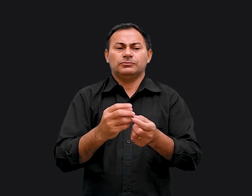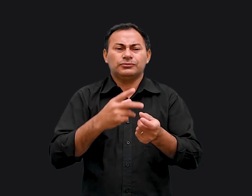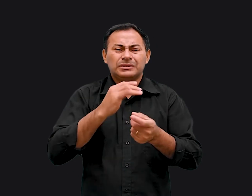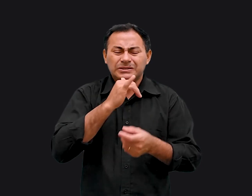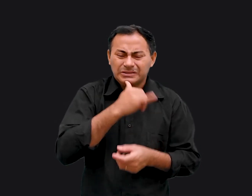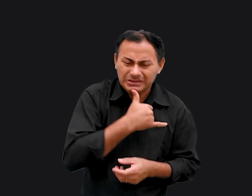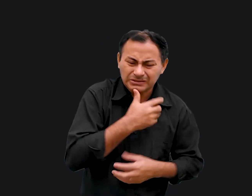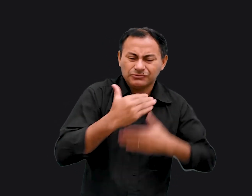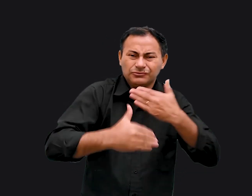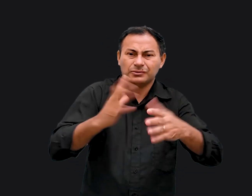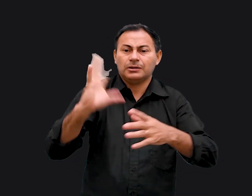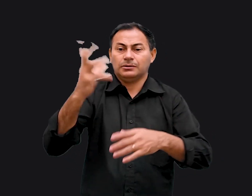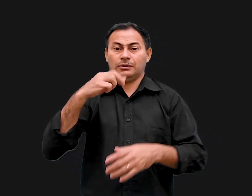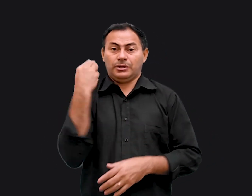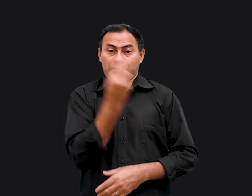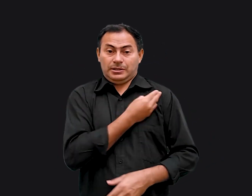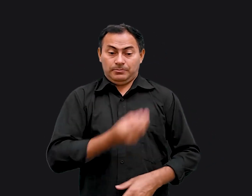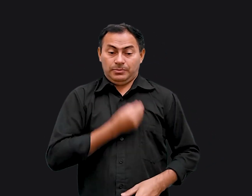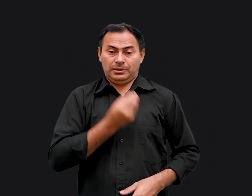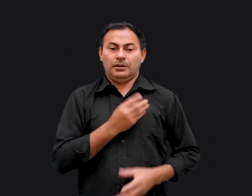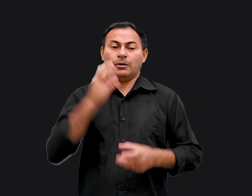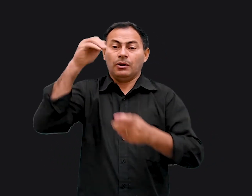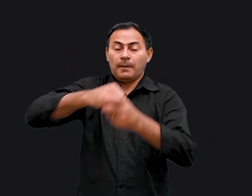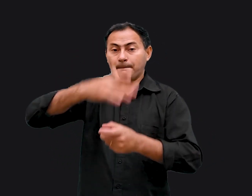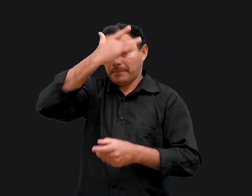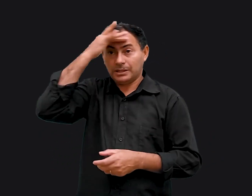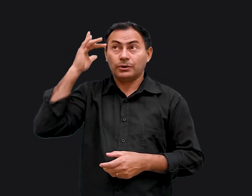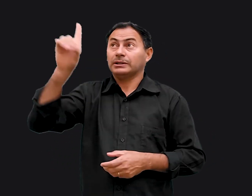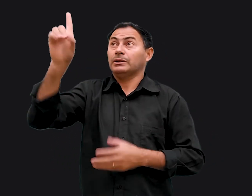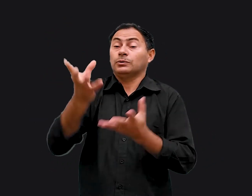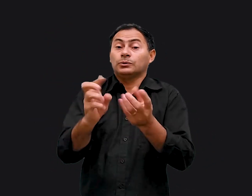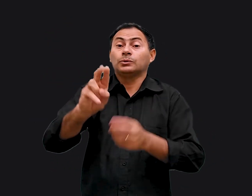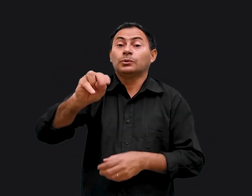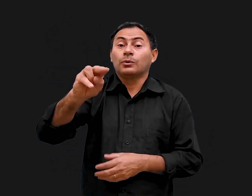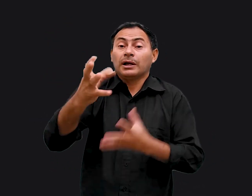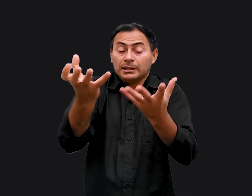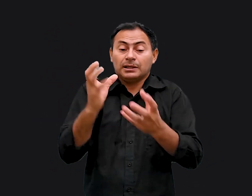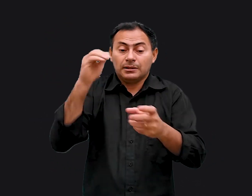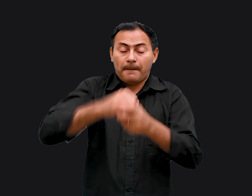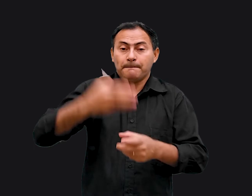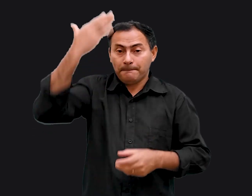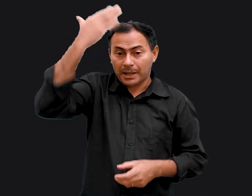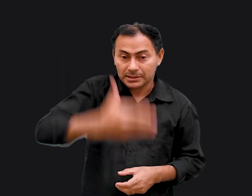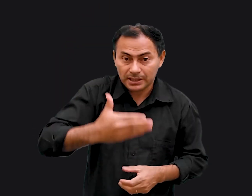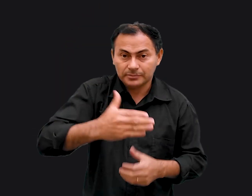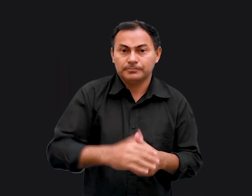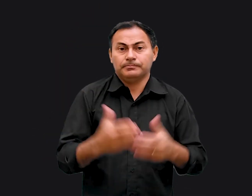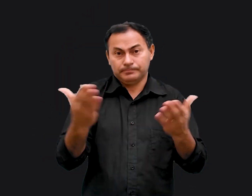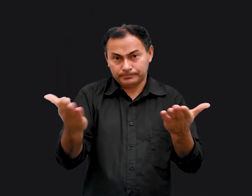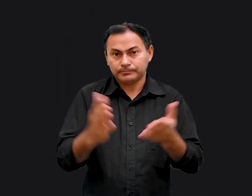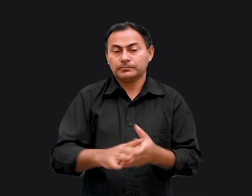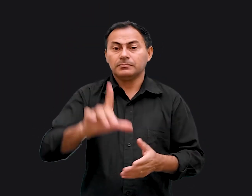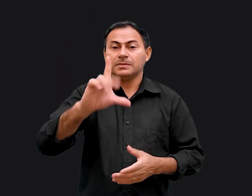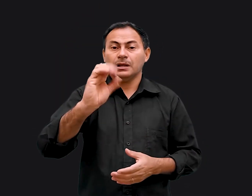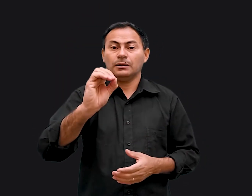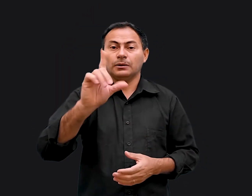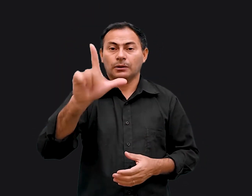desgosto e tristeza são causados em nossa vida quando colocamos pessoas que Deus nunca quis que estivessem presentes. É isso que Ló